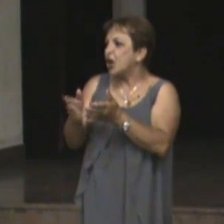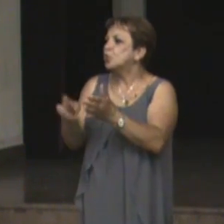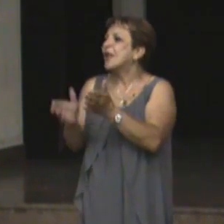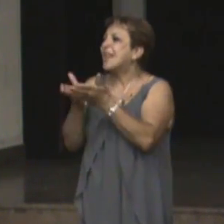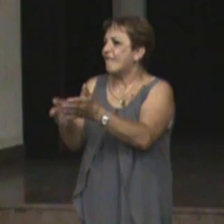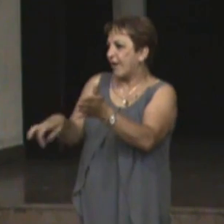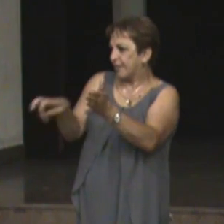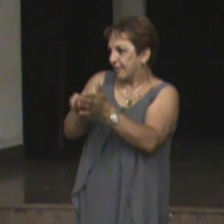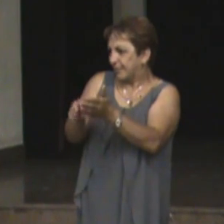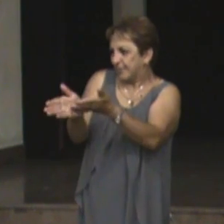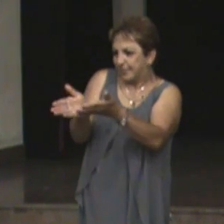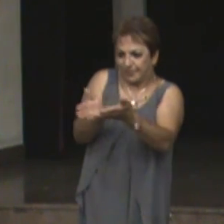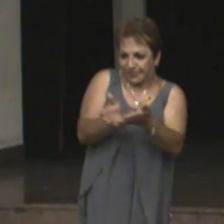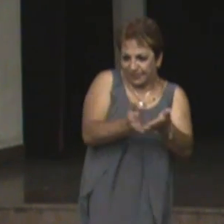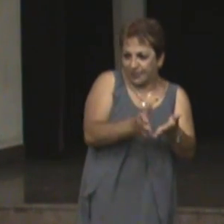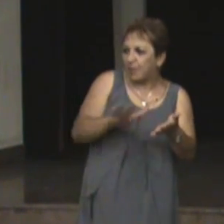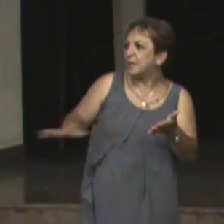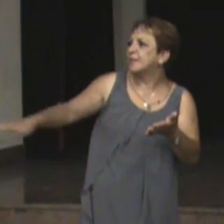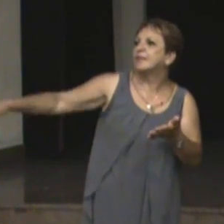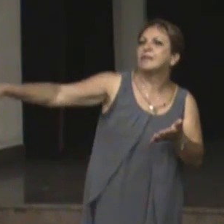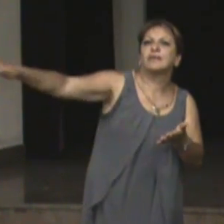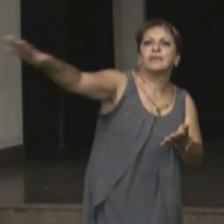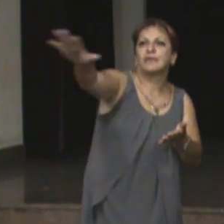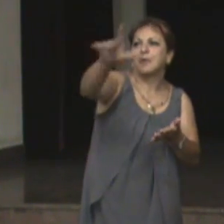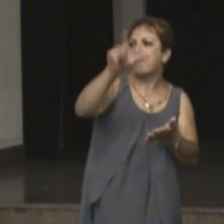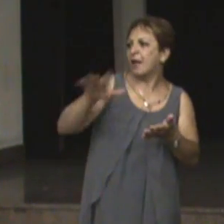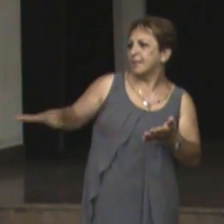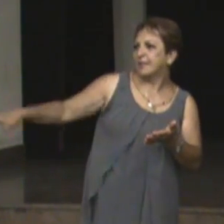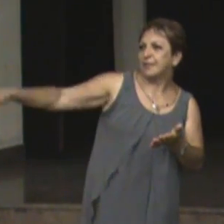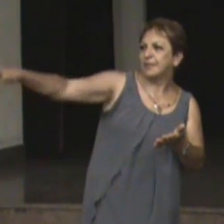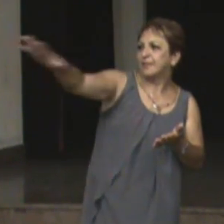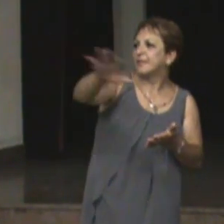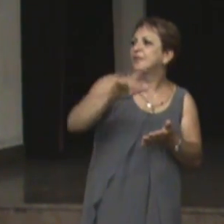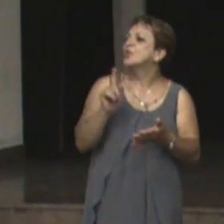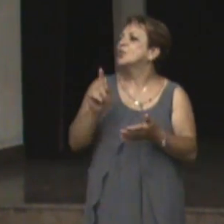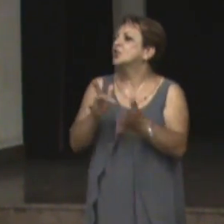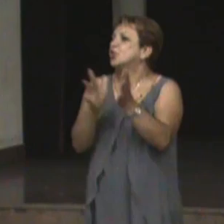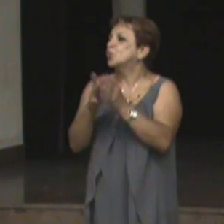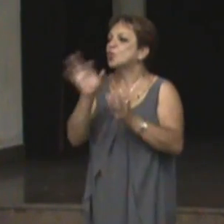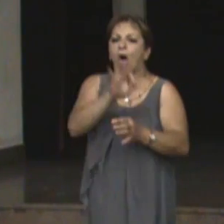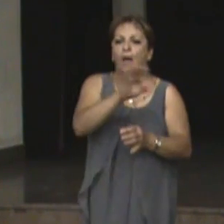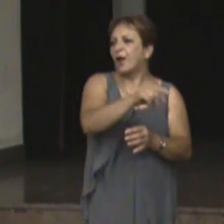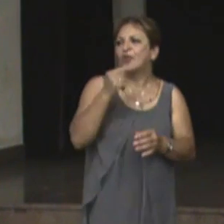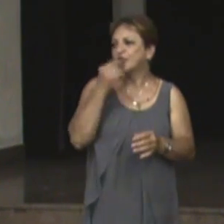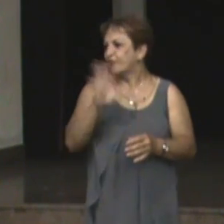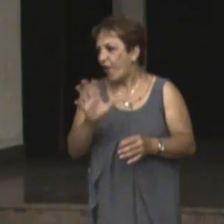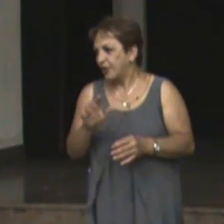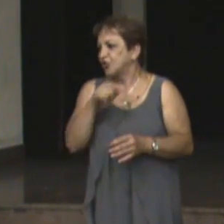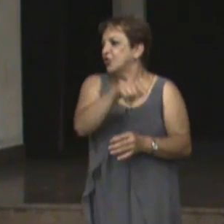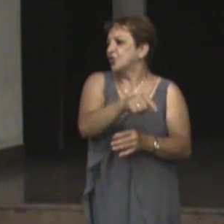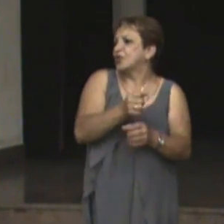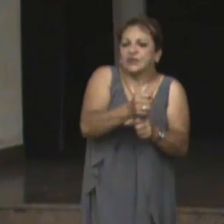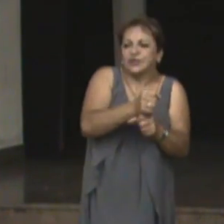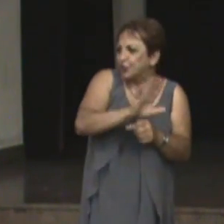որովհետև ժողովուրդը մարդկանց ոչ բազմությունը չէր նեղում կամ անհանգստացնում